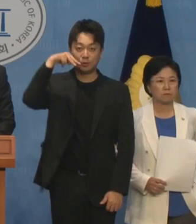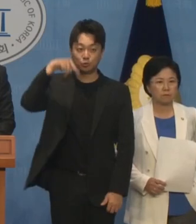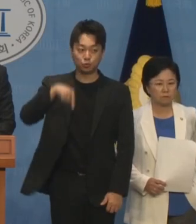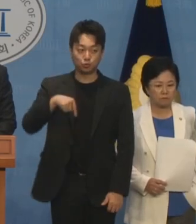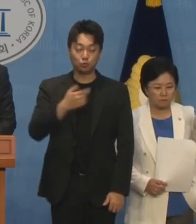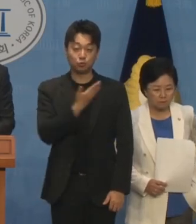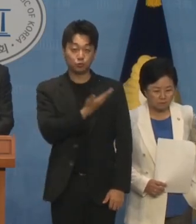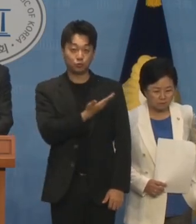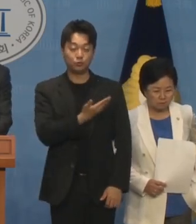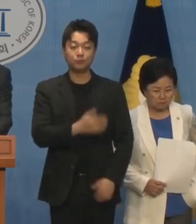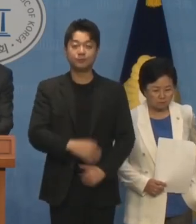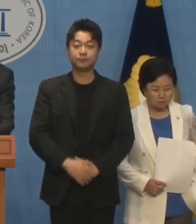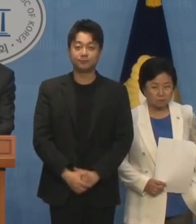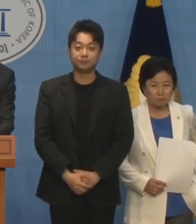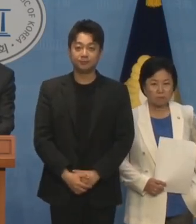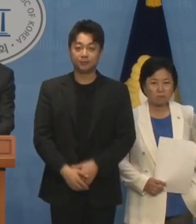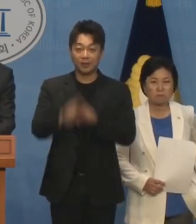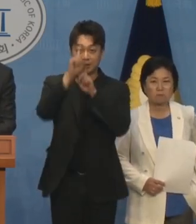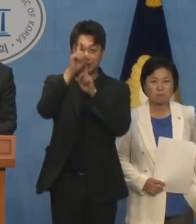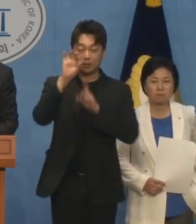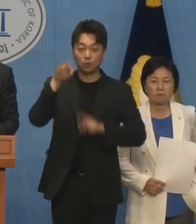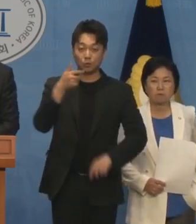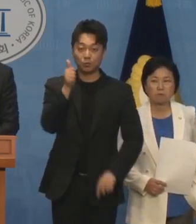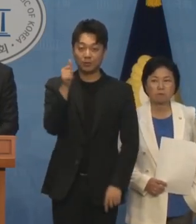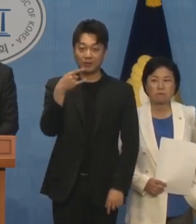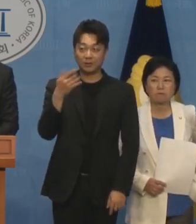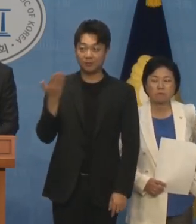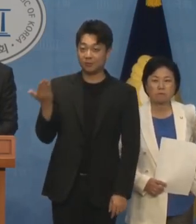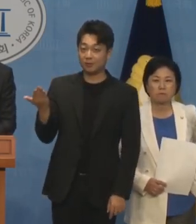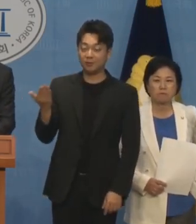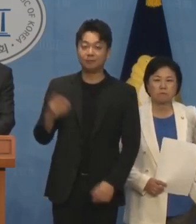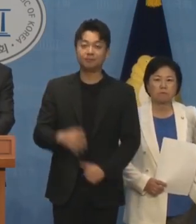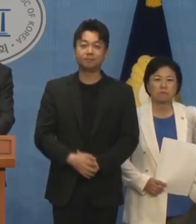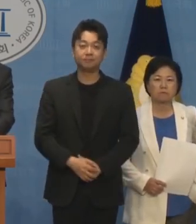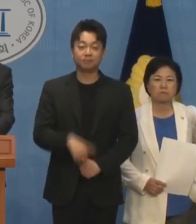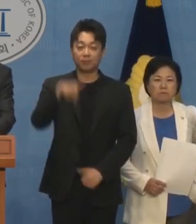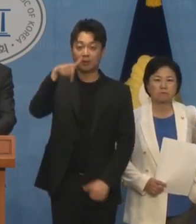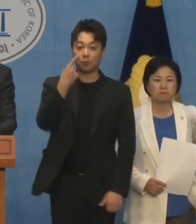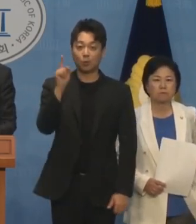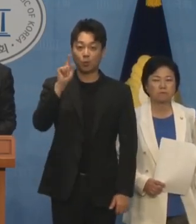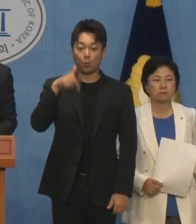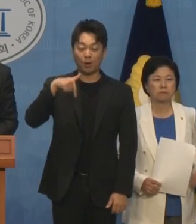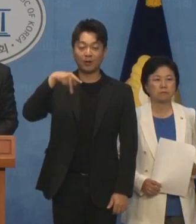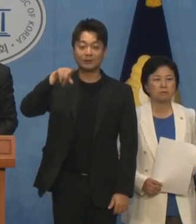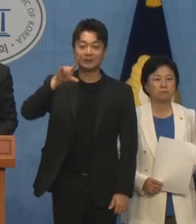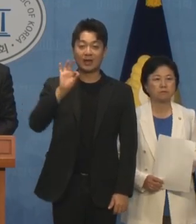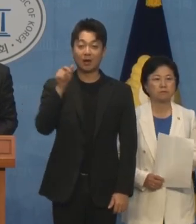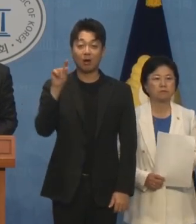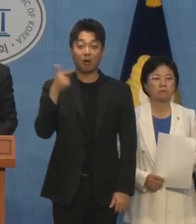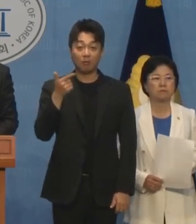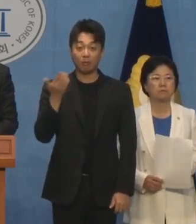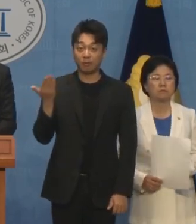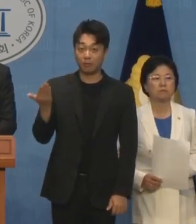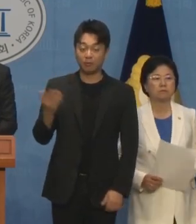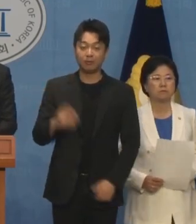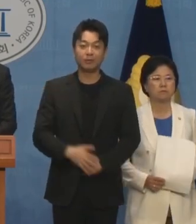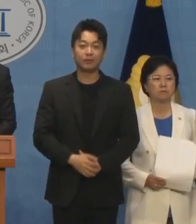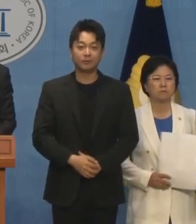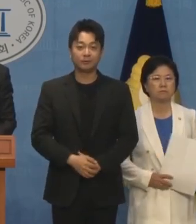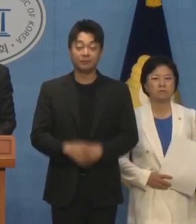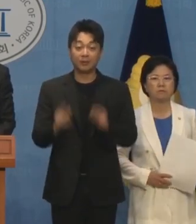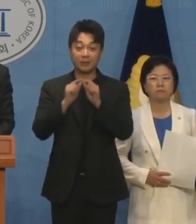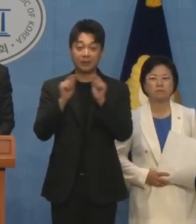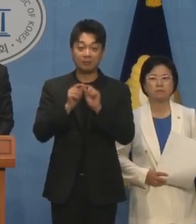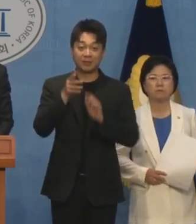계십니다. 네, 이윤기 의원님, 네, 곽상원 의원님, 네, 그리고 지금 현재 TF 단장을 맡고